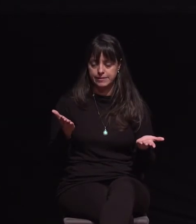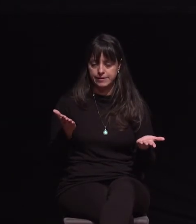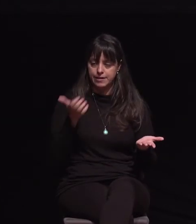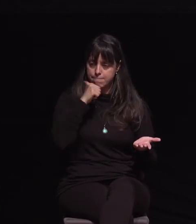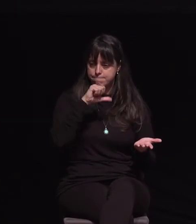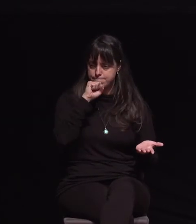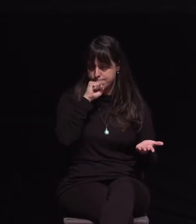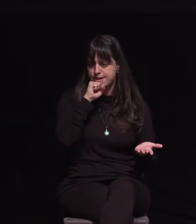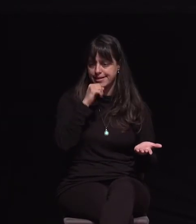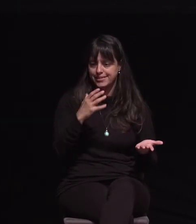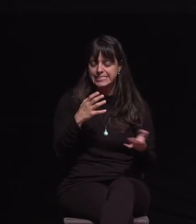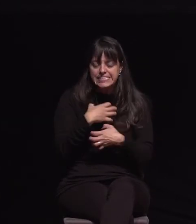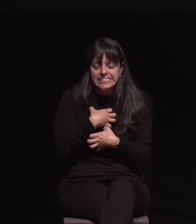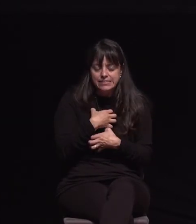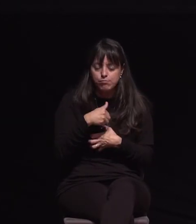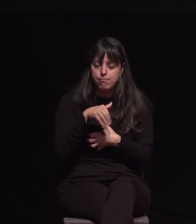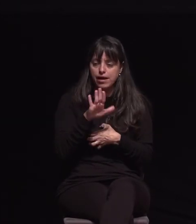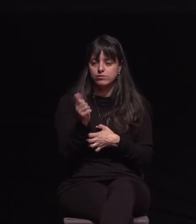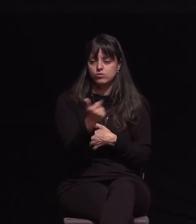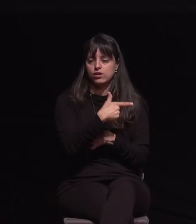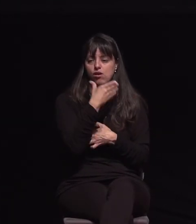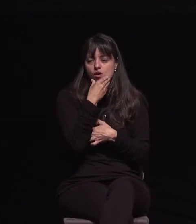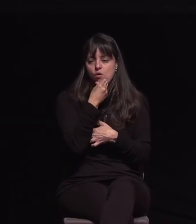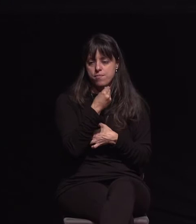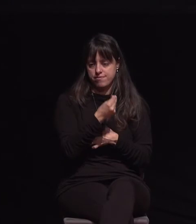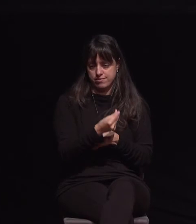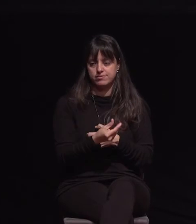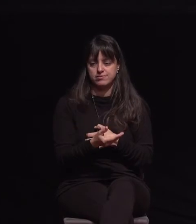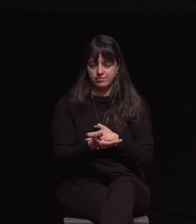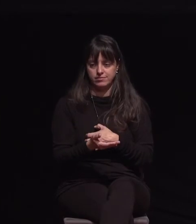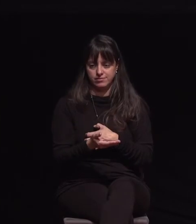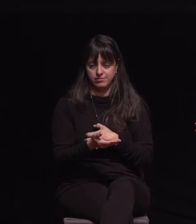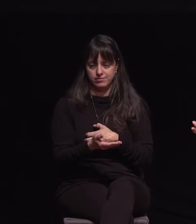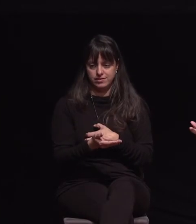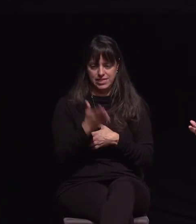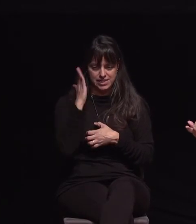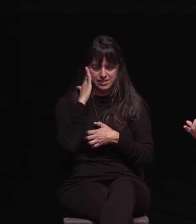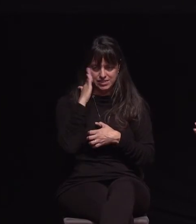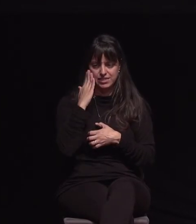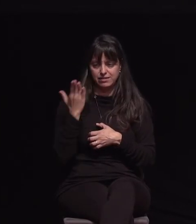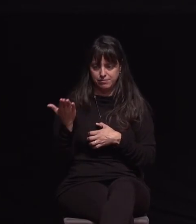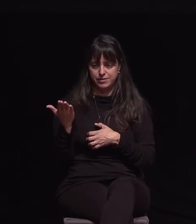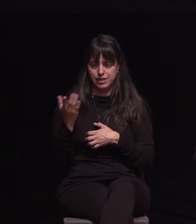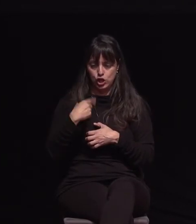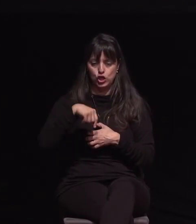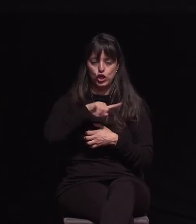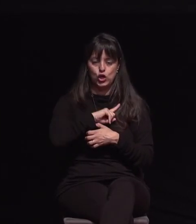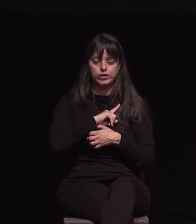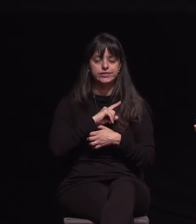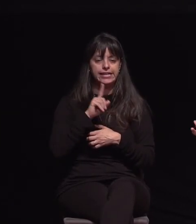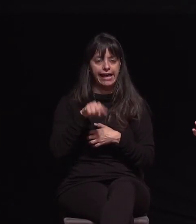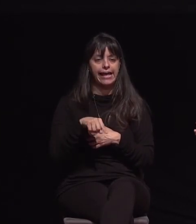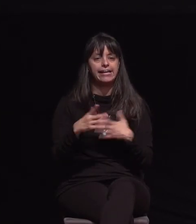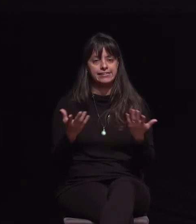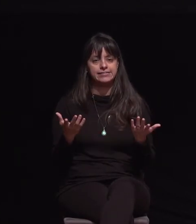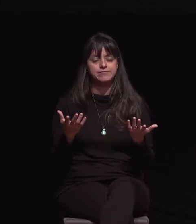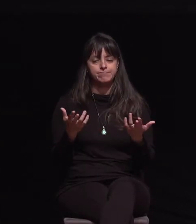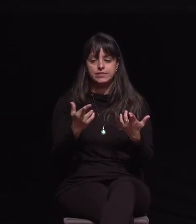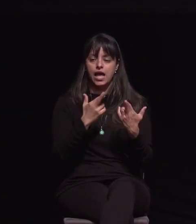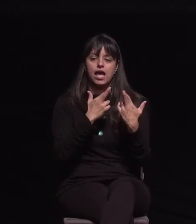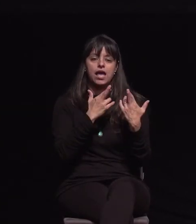numa sociedade patriarcal. Nós somos as únicas responsáveis, né, por esses